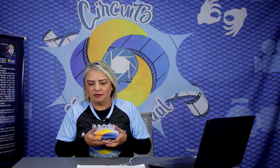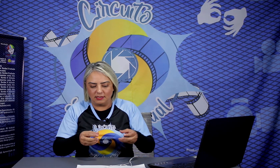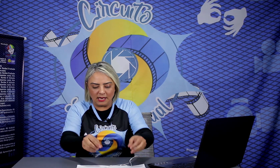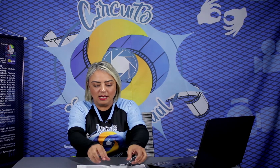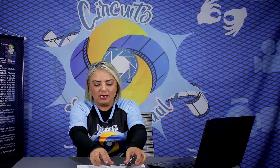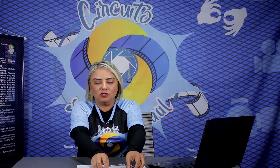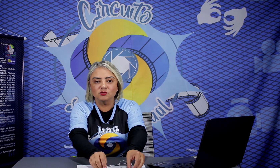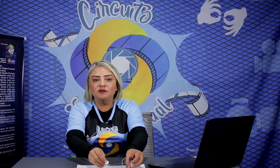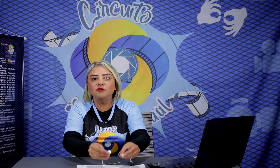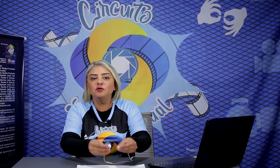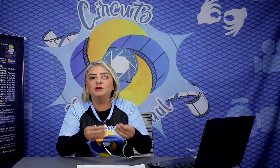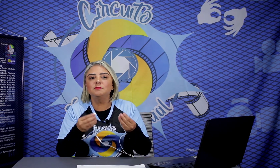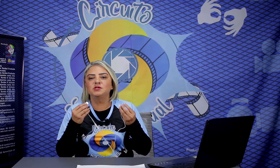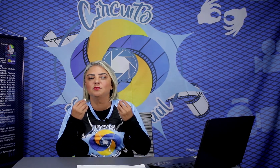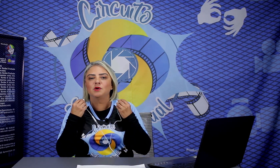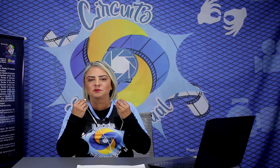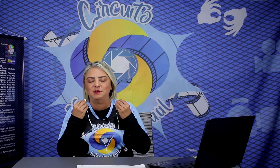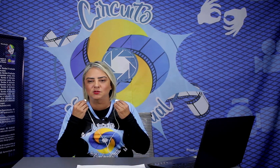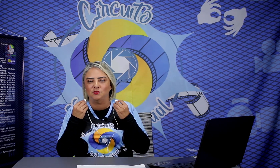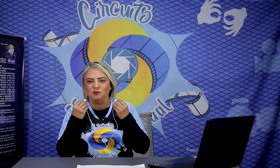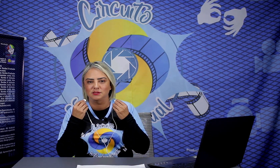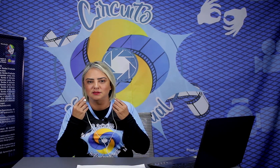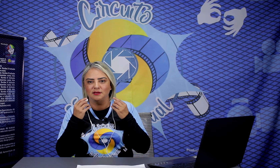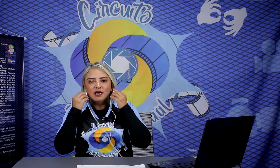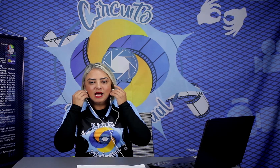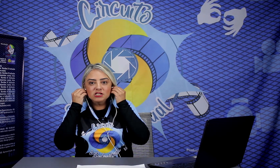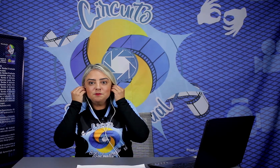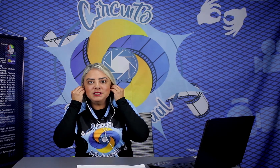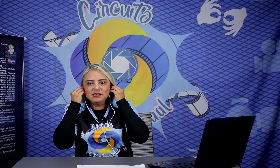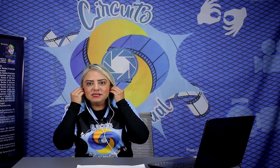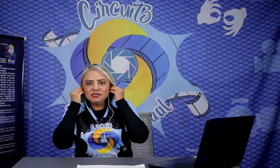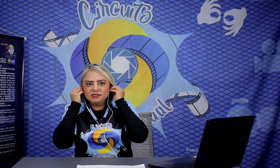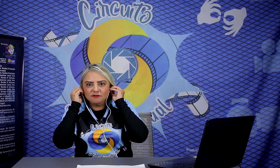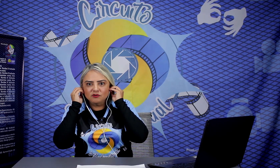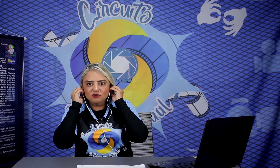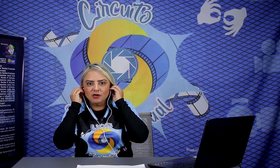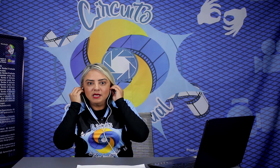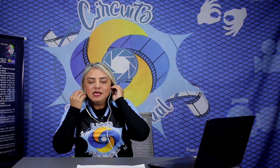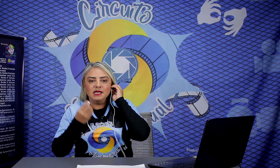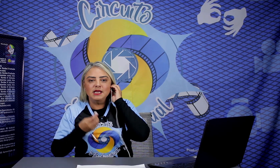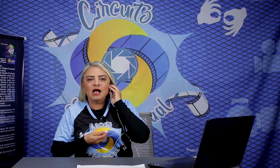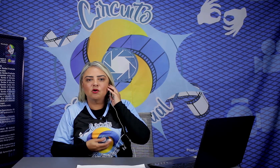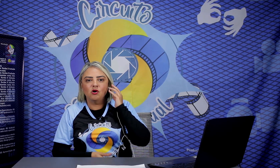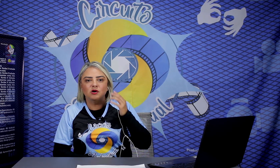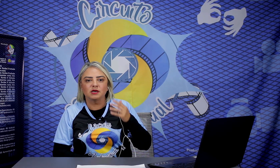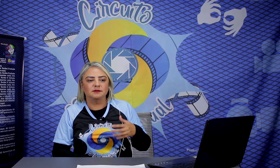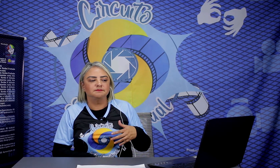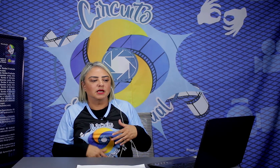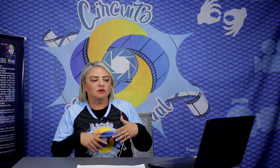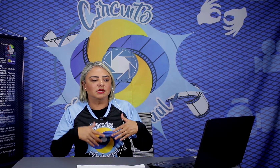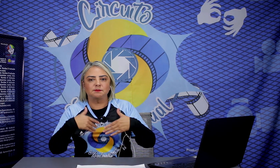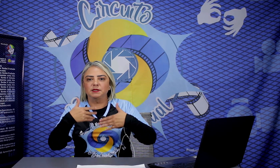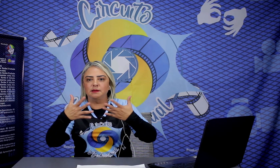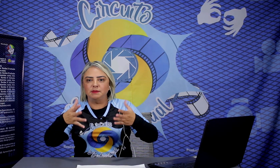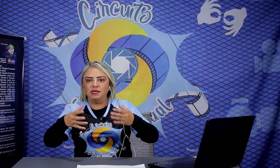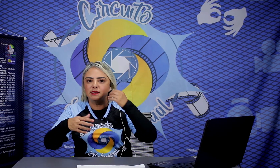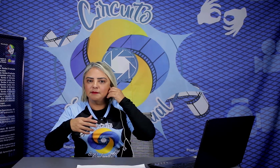né? Nós não evoluímos enquanto pessoas. A gente precisa evoluir. E agora, com essa pandemia,